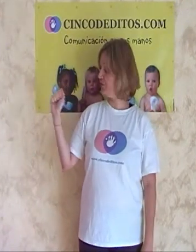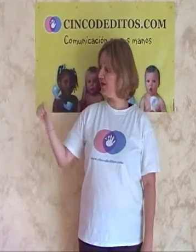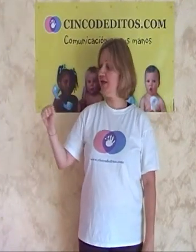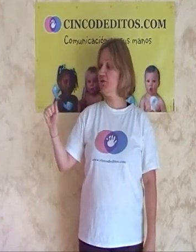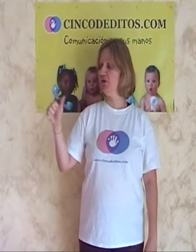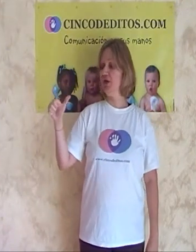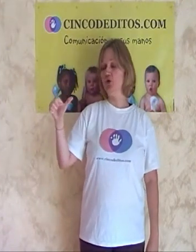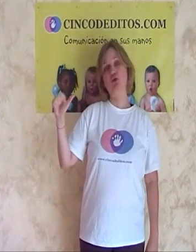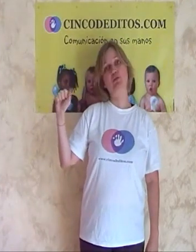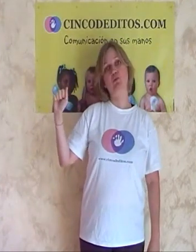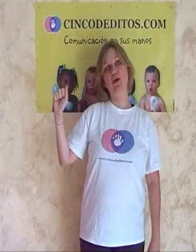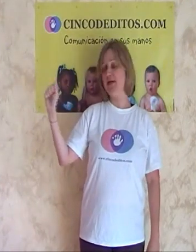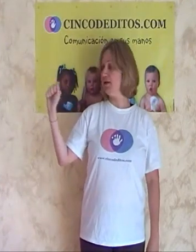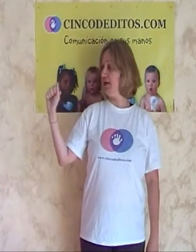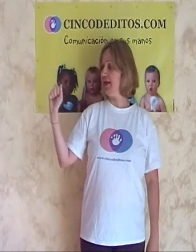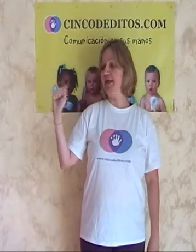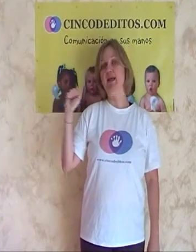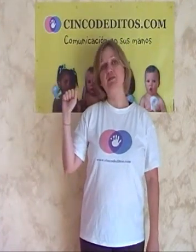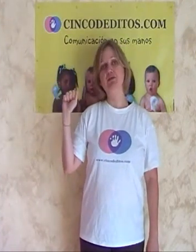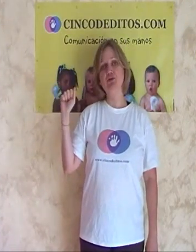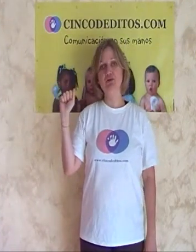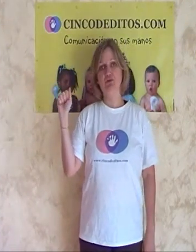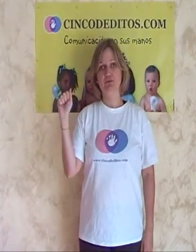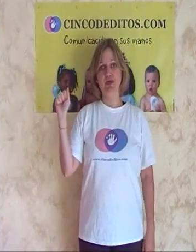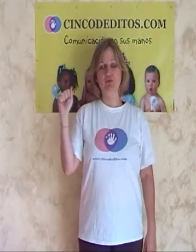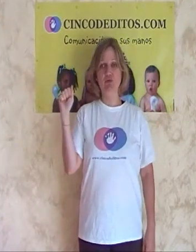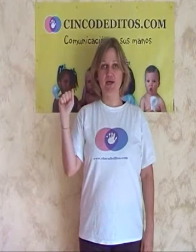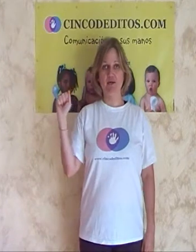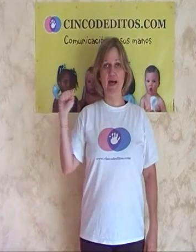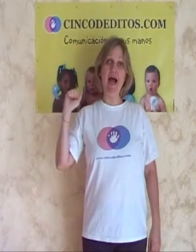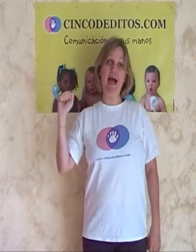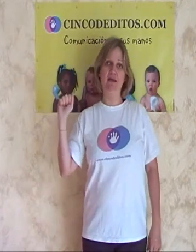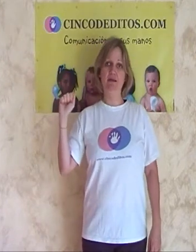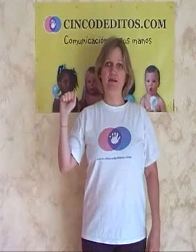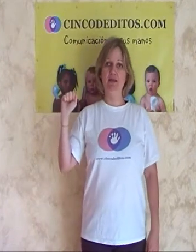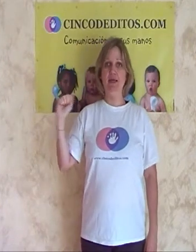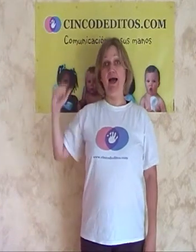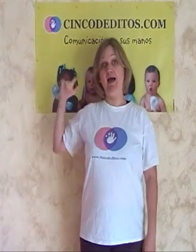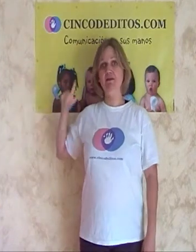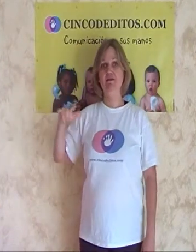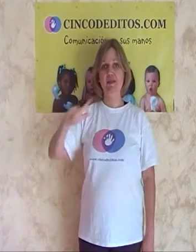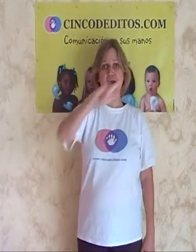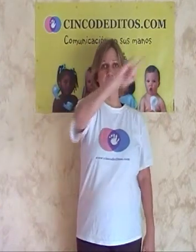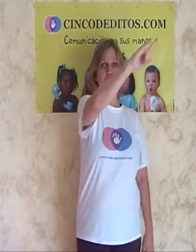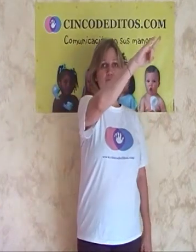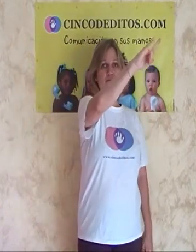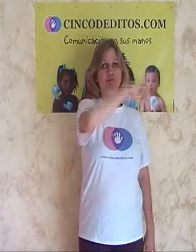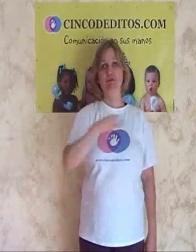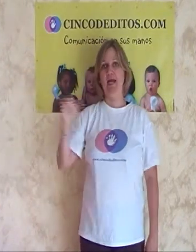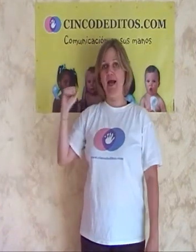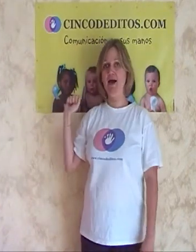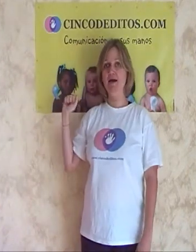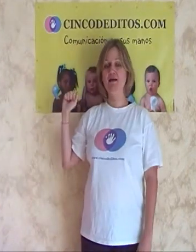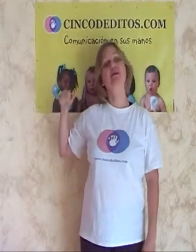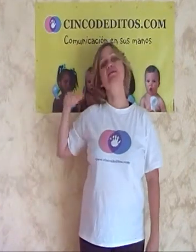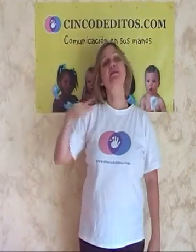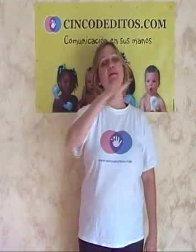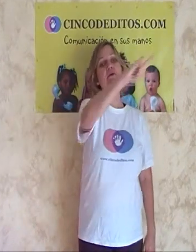puño cerrado con el pulgar aquí al ladito, mirando hacia arriba. A, A de avión, A de